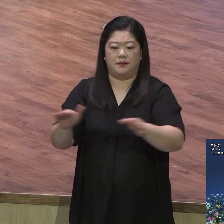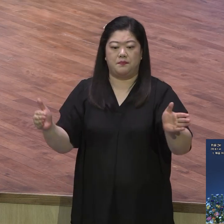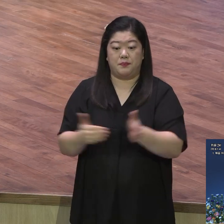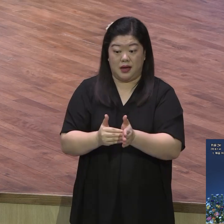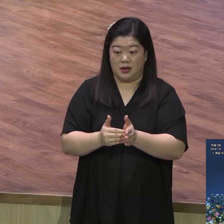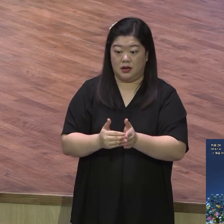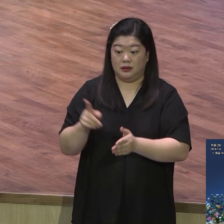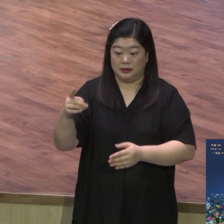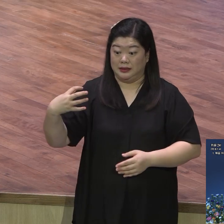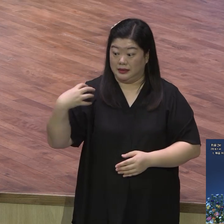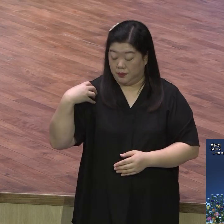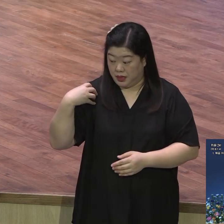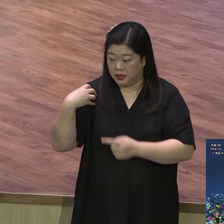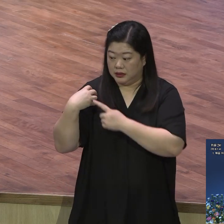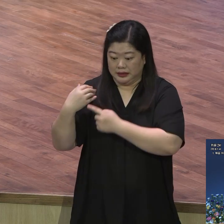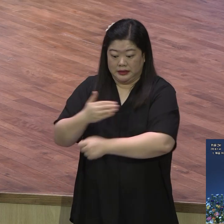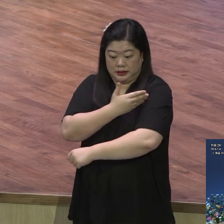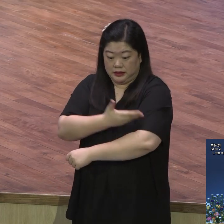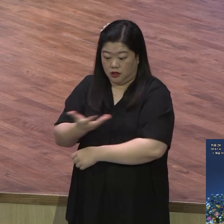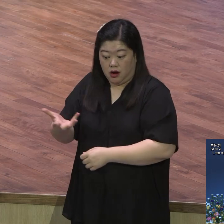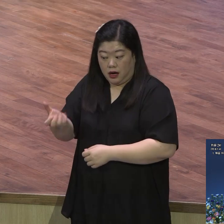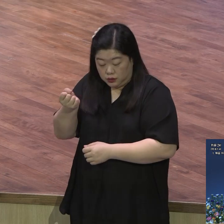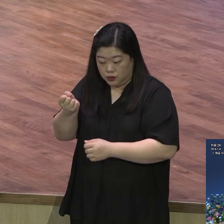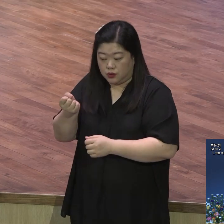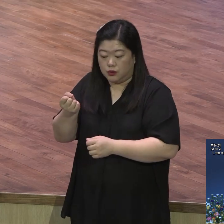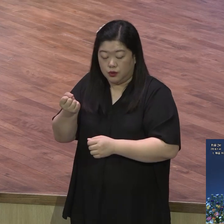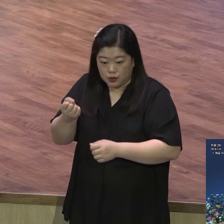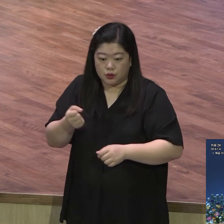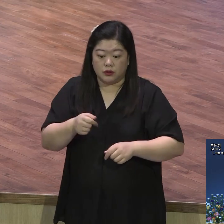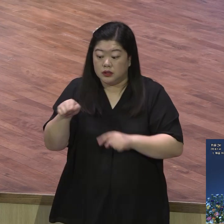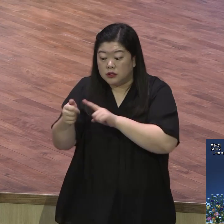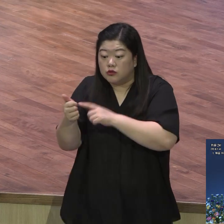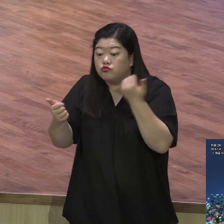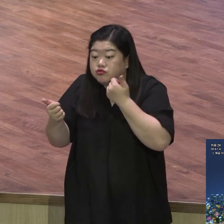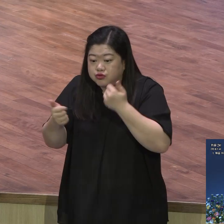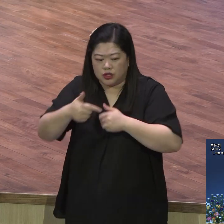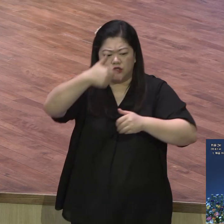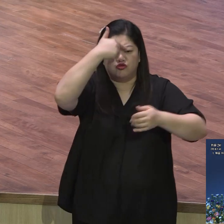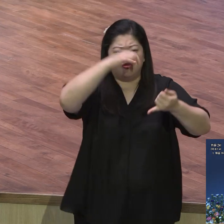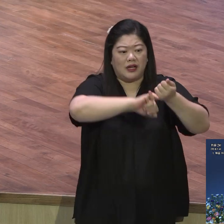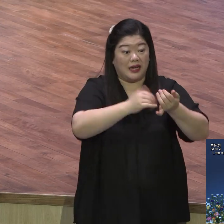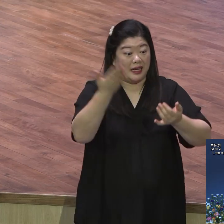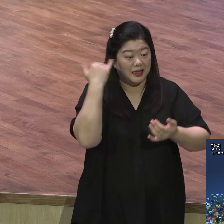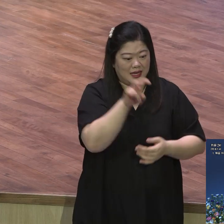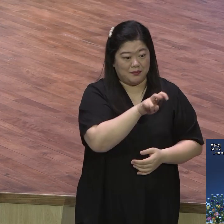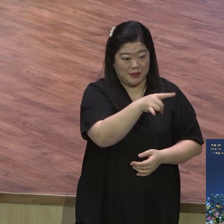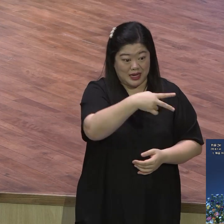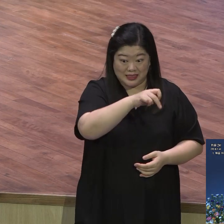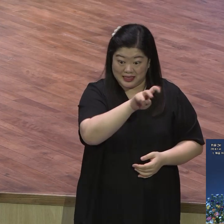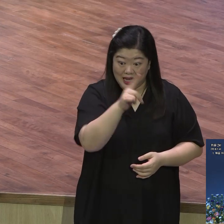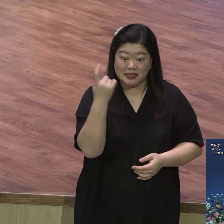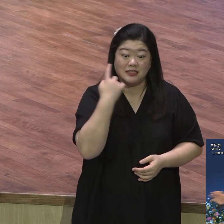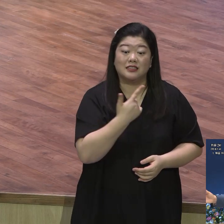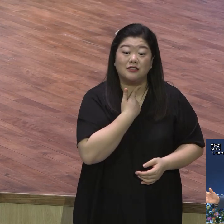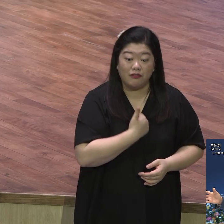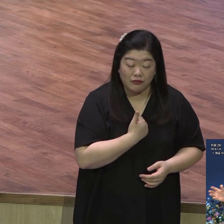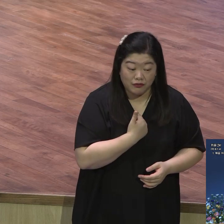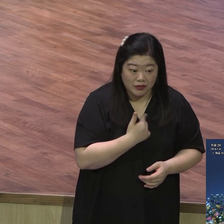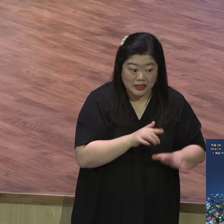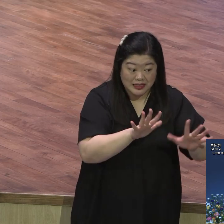이런 놀라운 능력을 향하시는 그가 바로 구약의 예언된 그리스도라는 사실을 이 사건을 통해 보여줍니다. 그냥